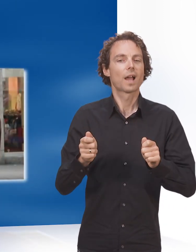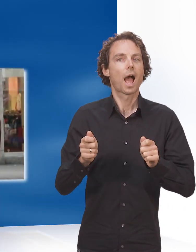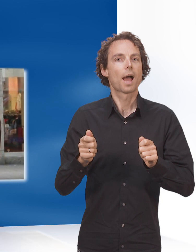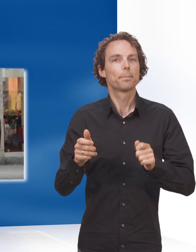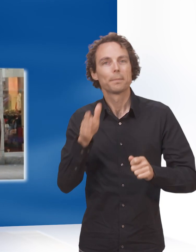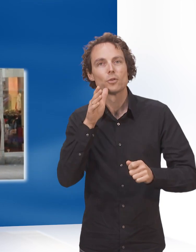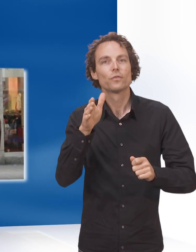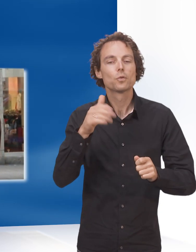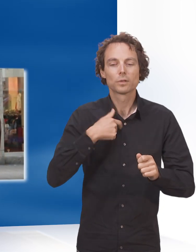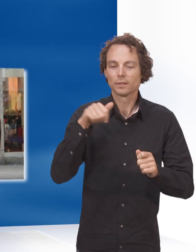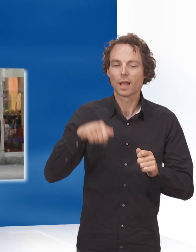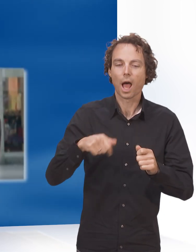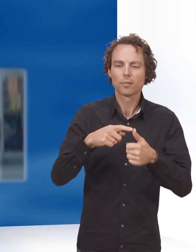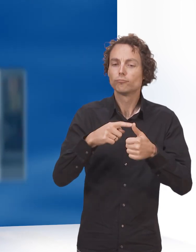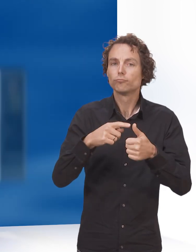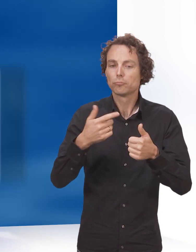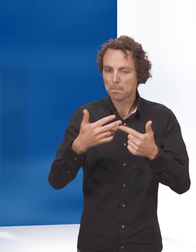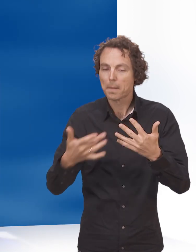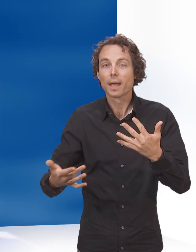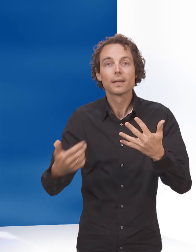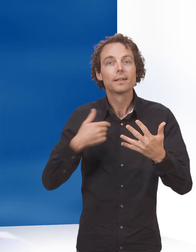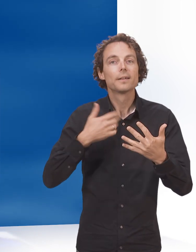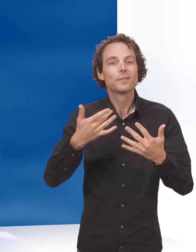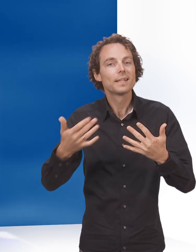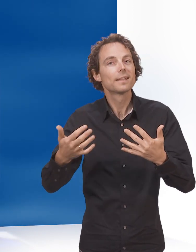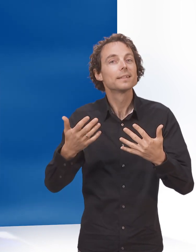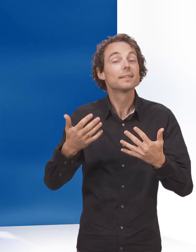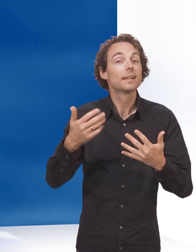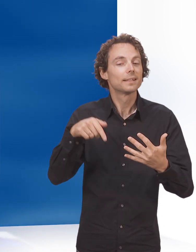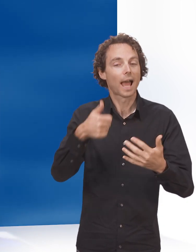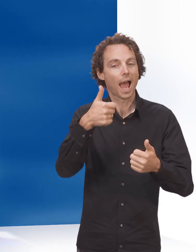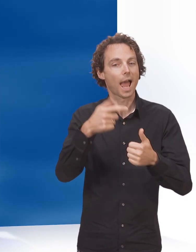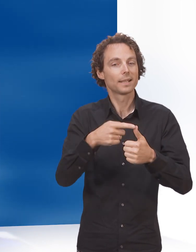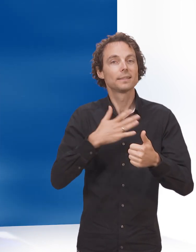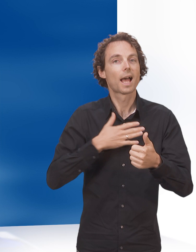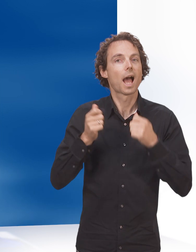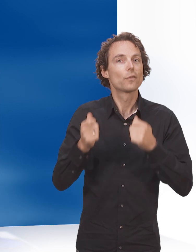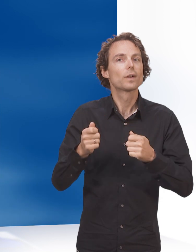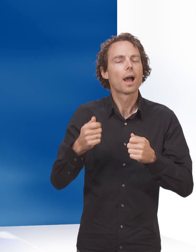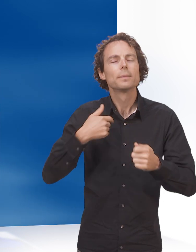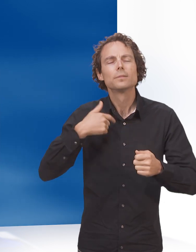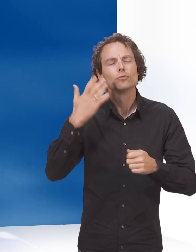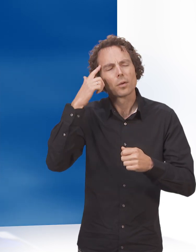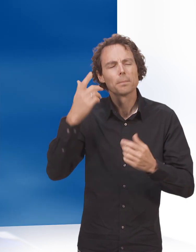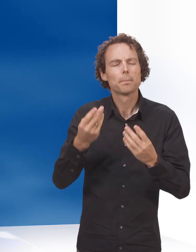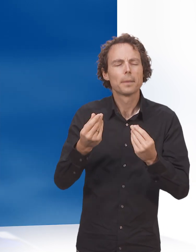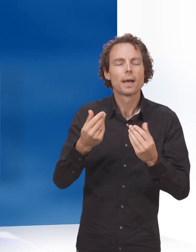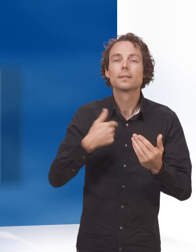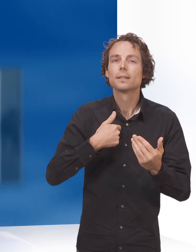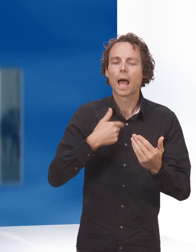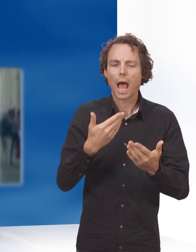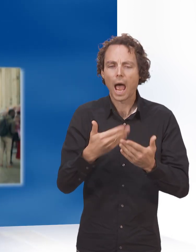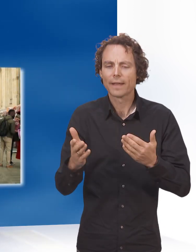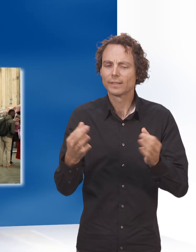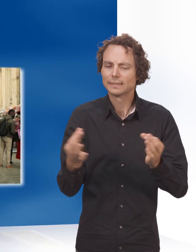eine Berufung, ich habe mehrere Rufe gehört bisher. Aber das ist so eine, wo ich merke, ich kann mit